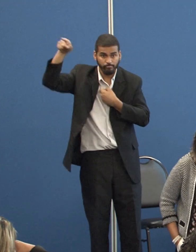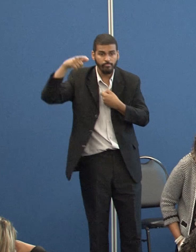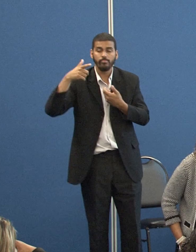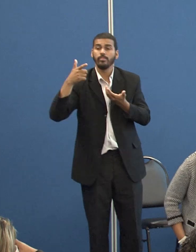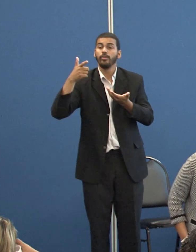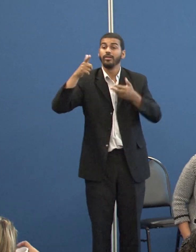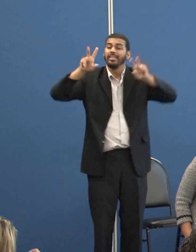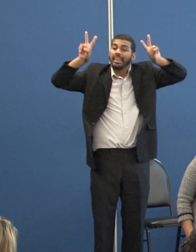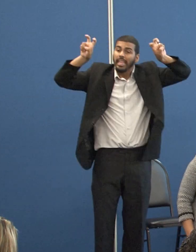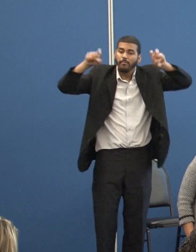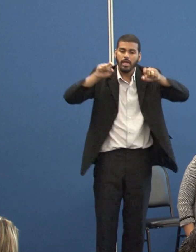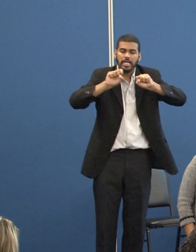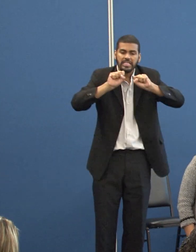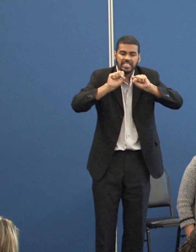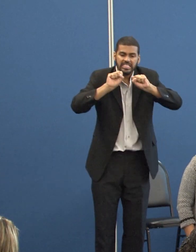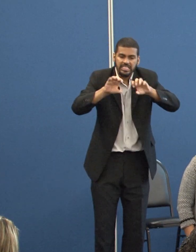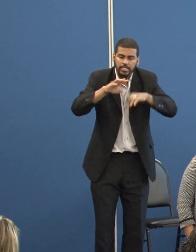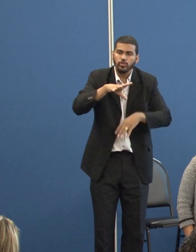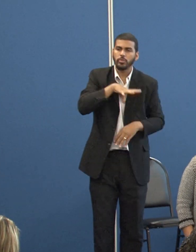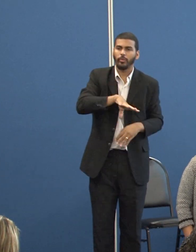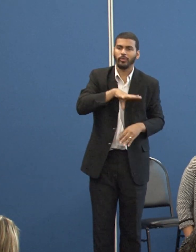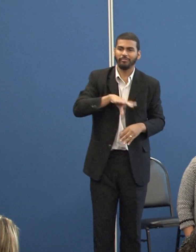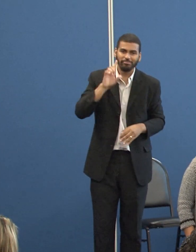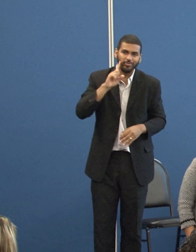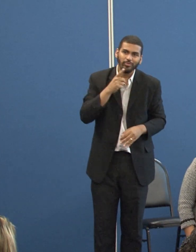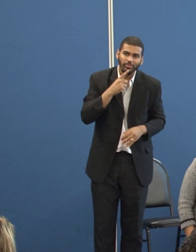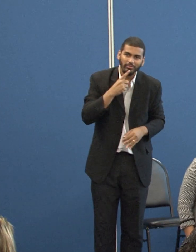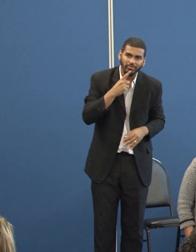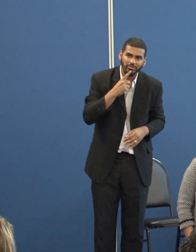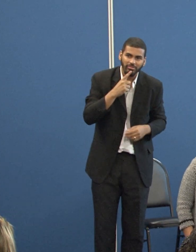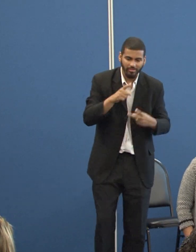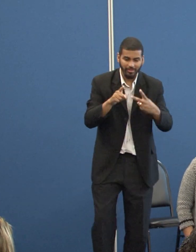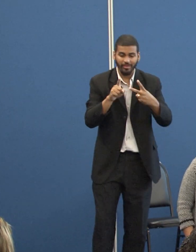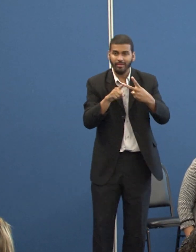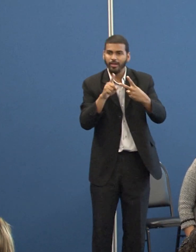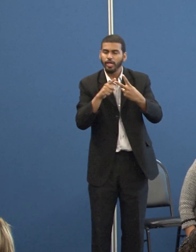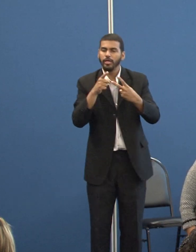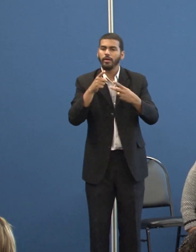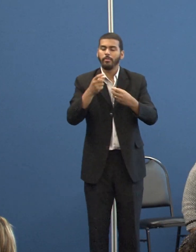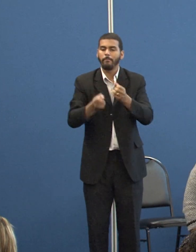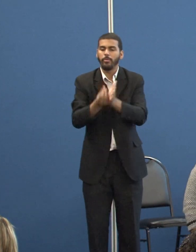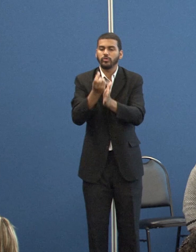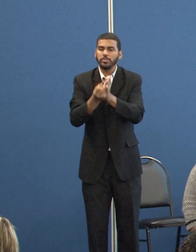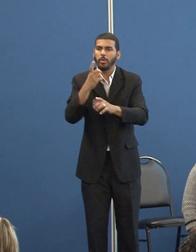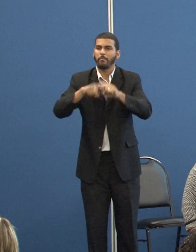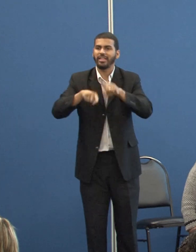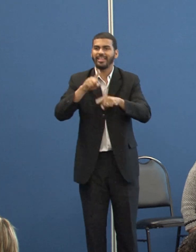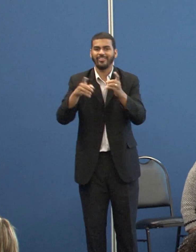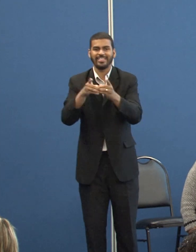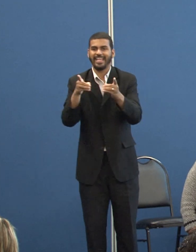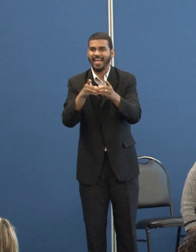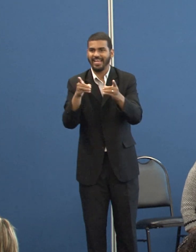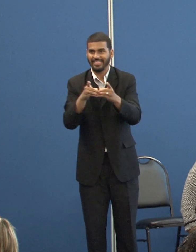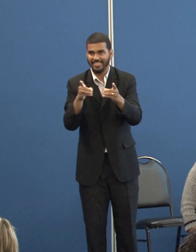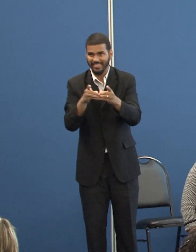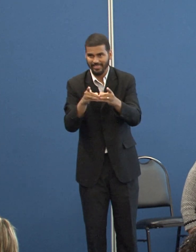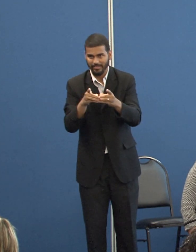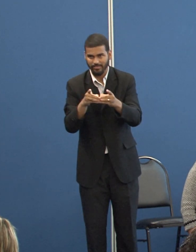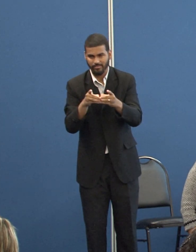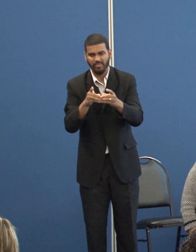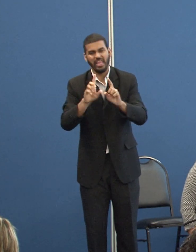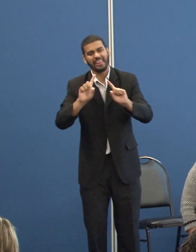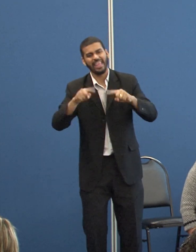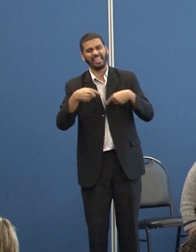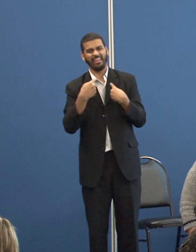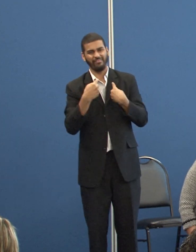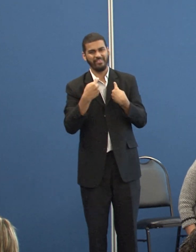ensino de língua portuguesa para surdos e produção de material didático. Desafios e perspectivas,